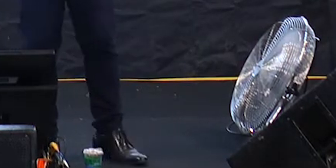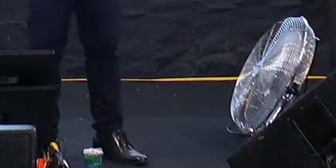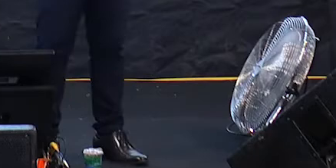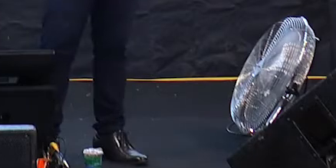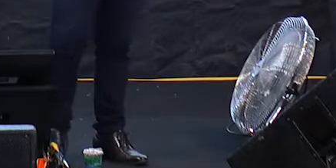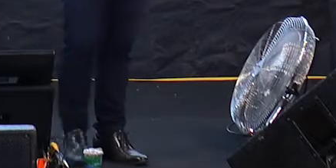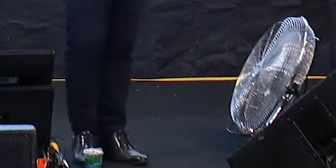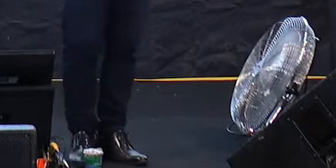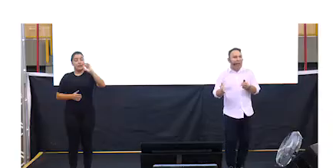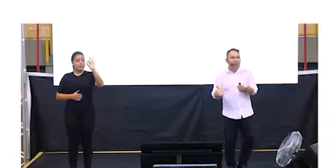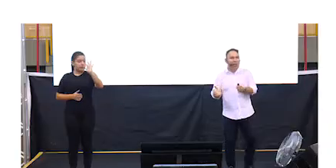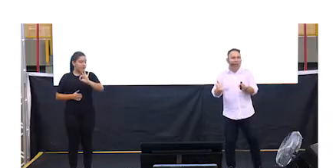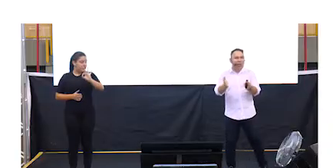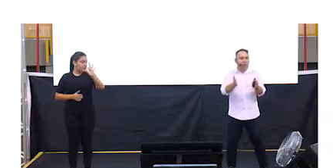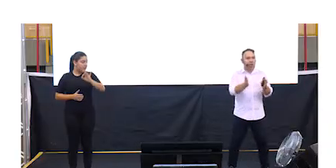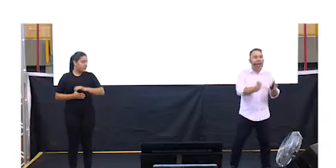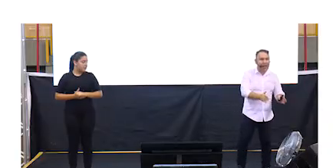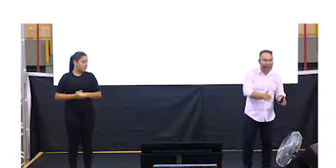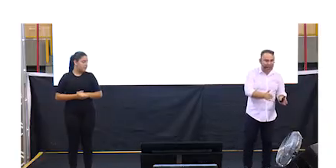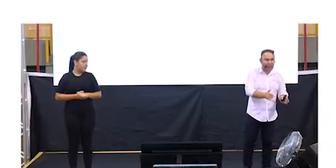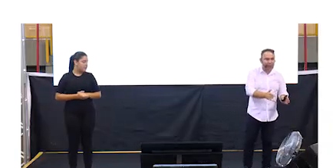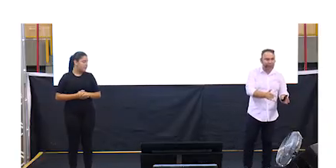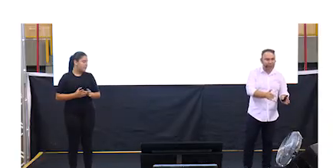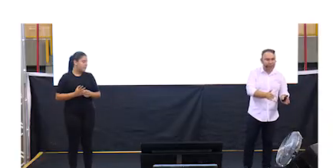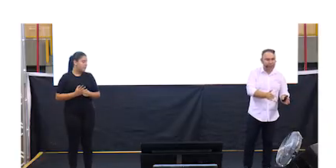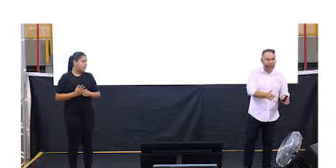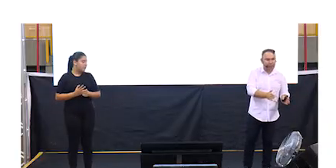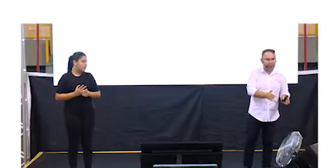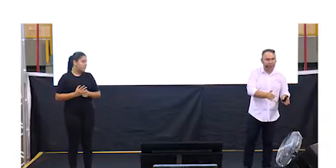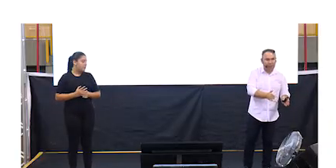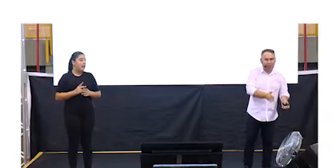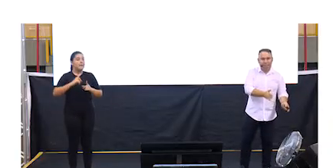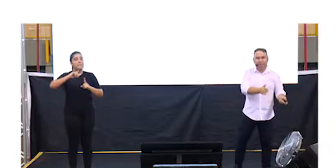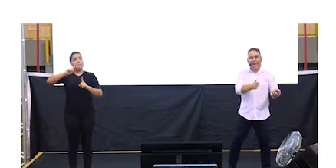110% do que ele era, é o que ele já era,